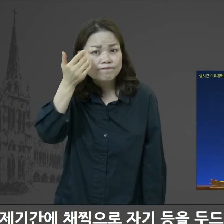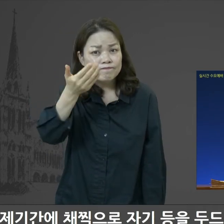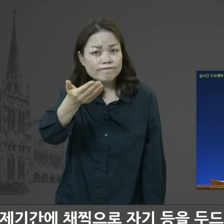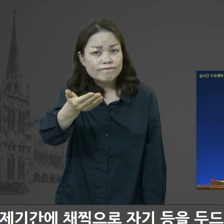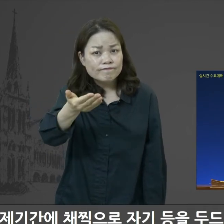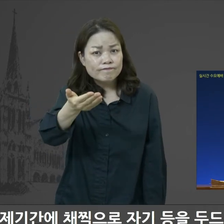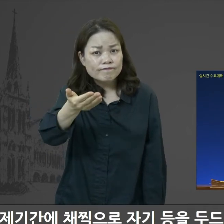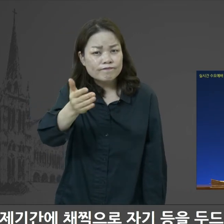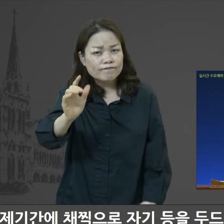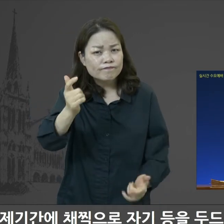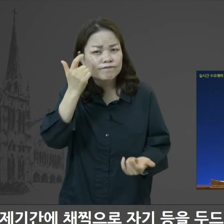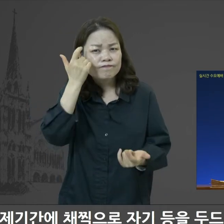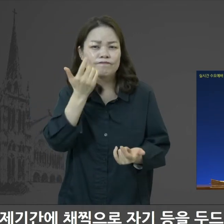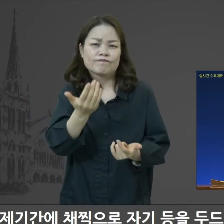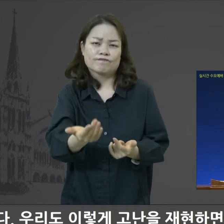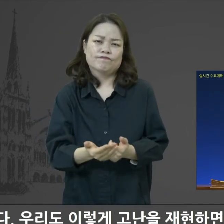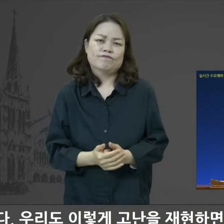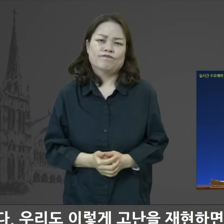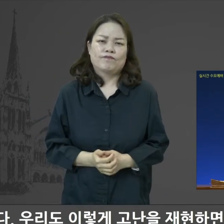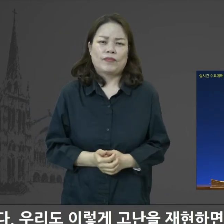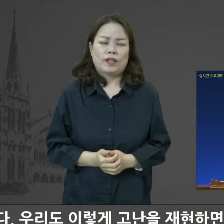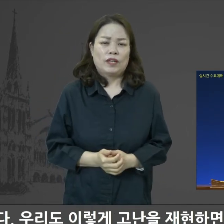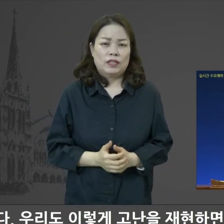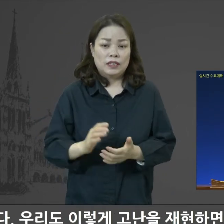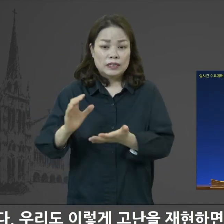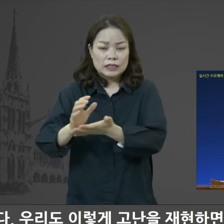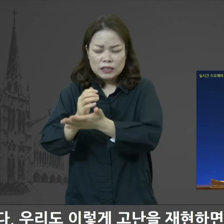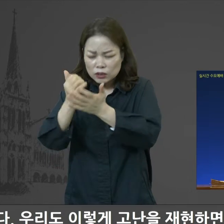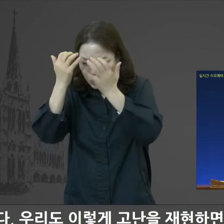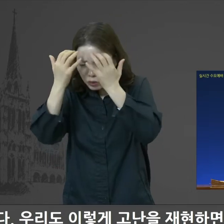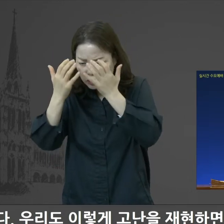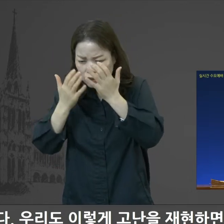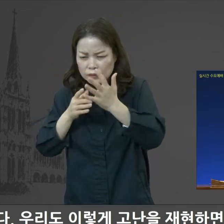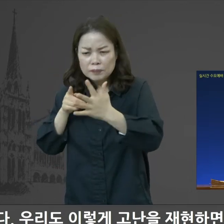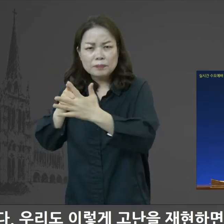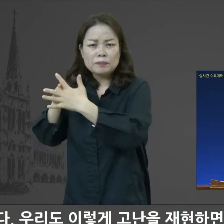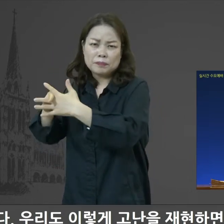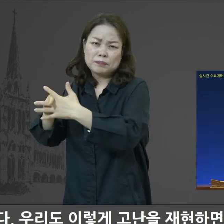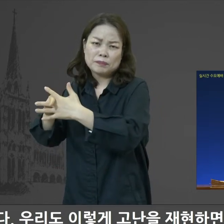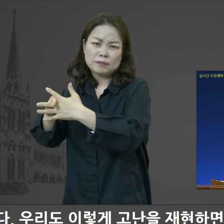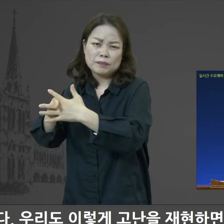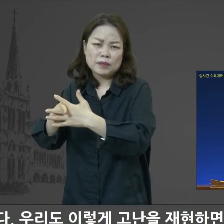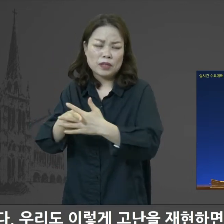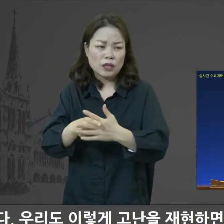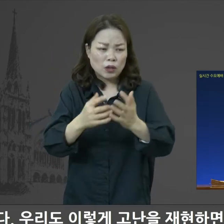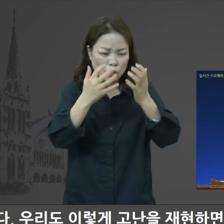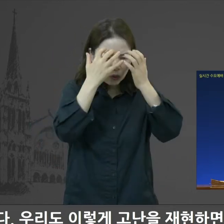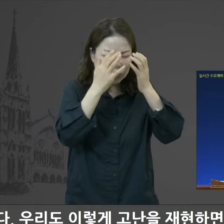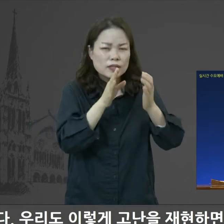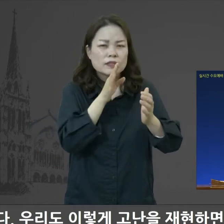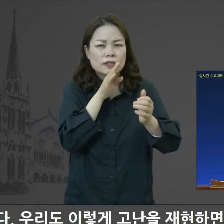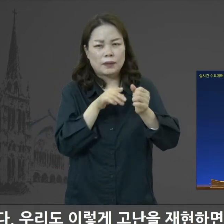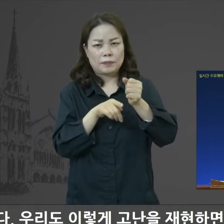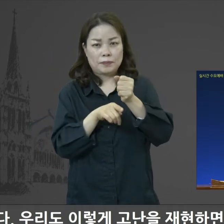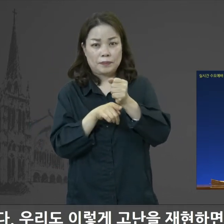깨달아질까요? 그렇지 않을까요? 그리스도의 고난을 안다는 것은 이 고난의 참 의미를